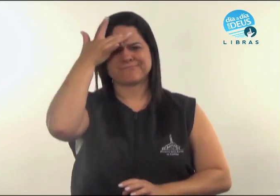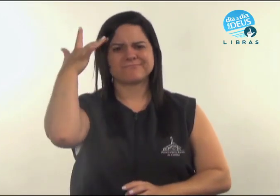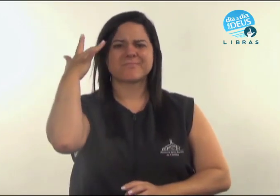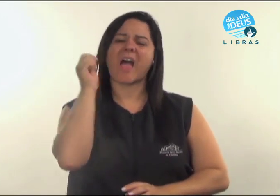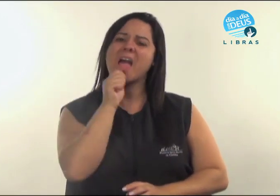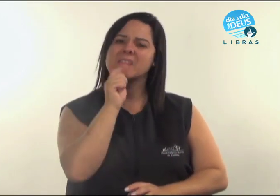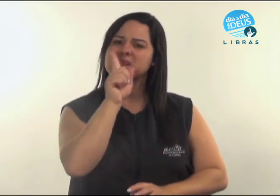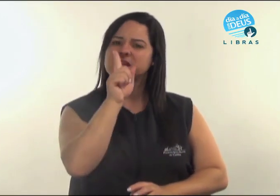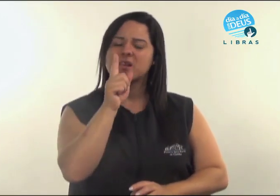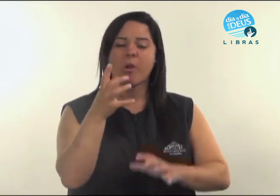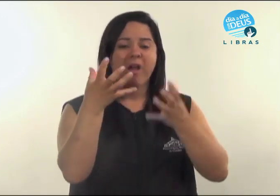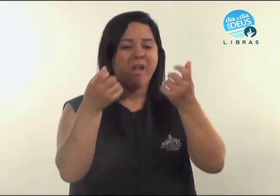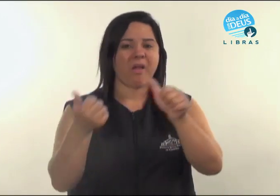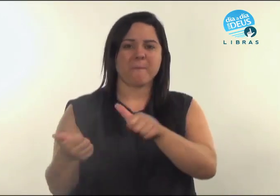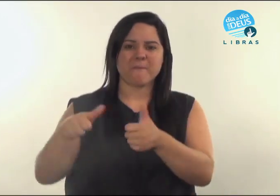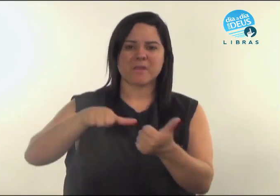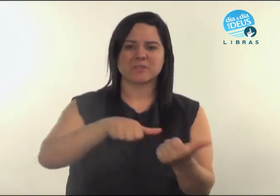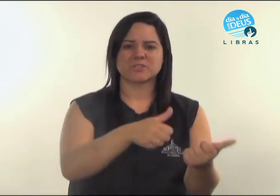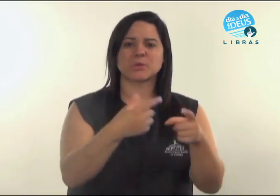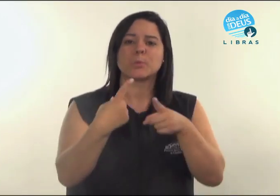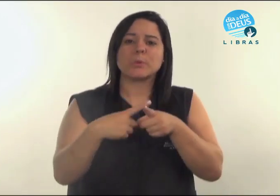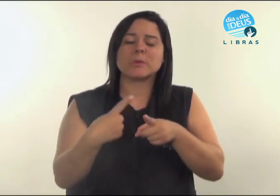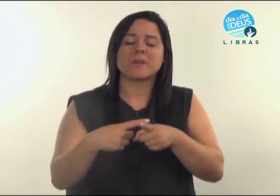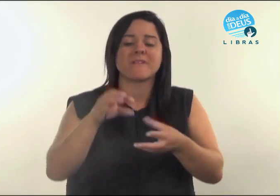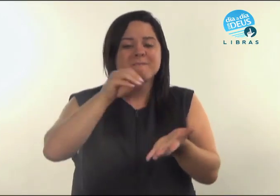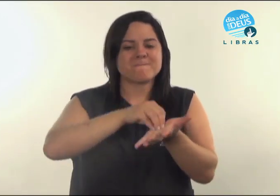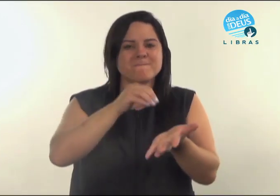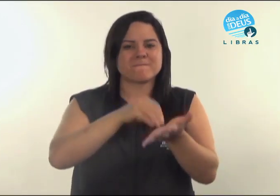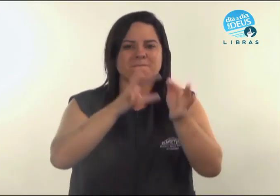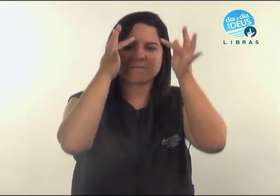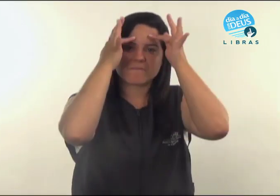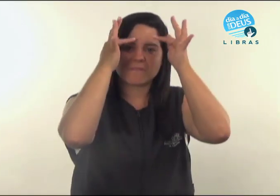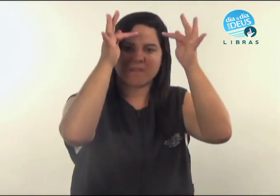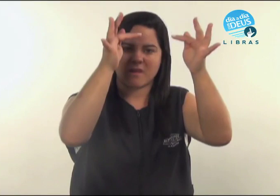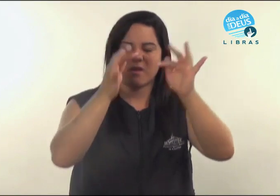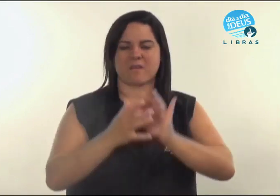Conheço muita gente que ainda não tomou uma decisão a respeito do batismo por causa da lealdade.